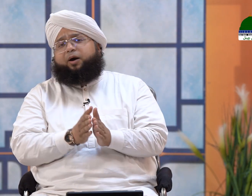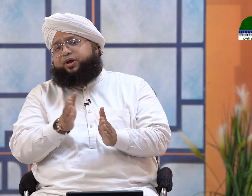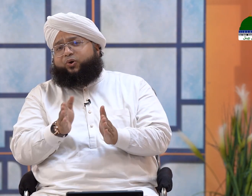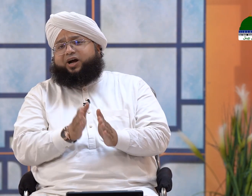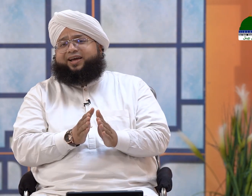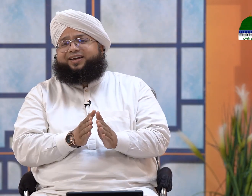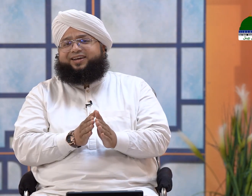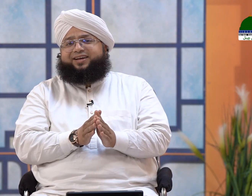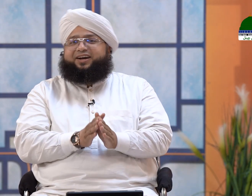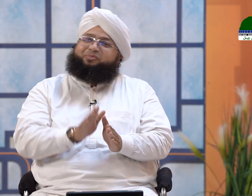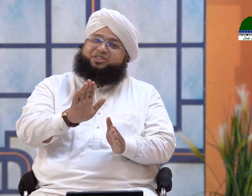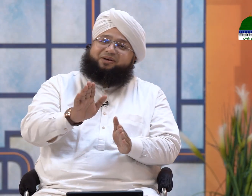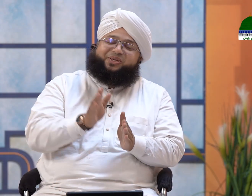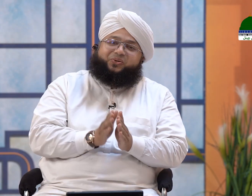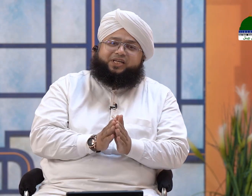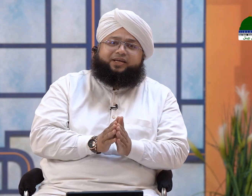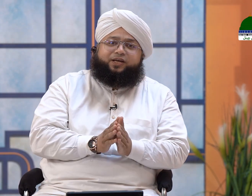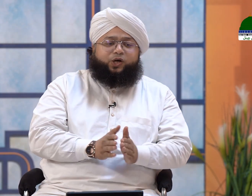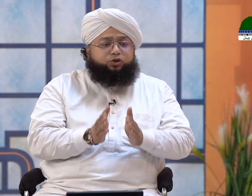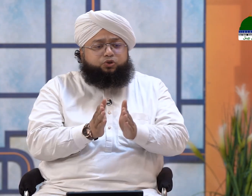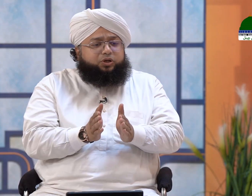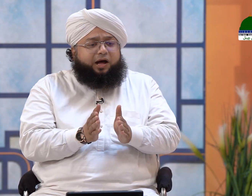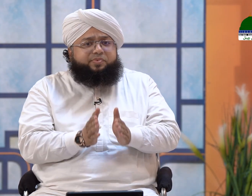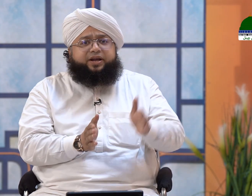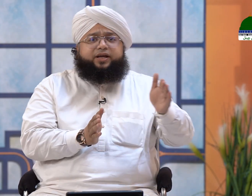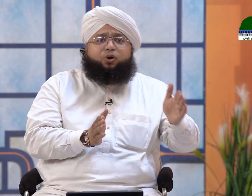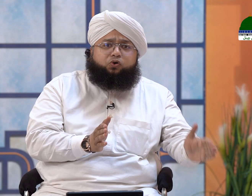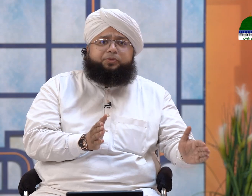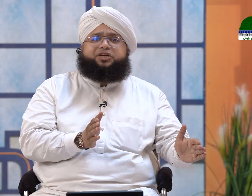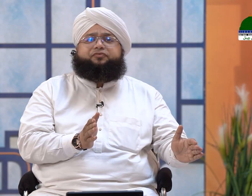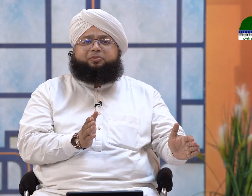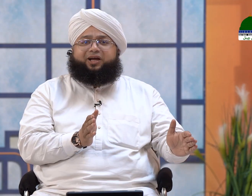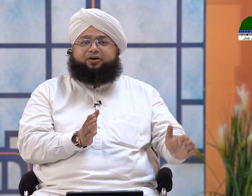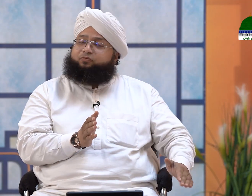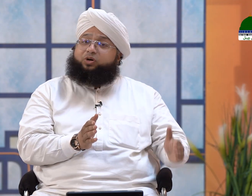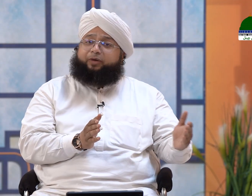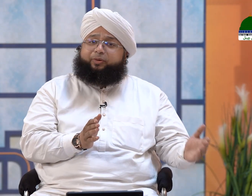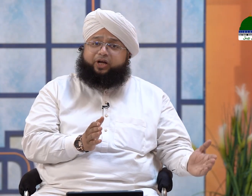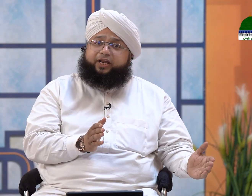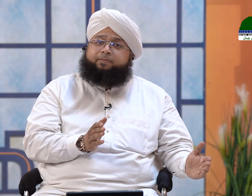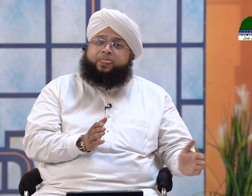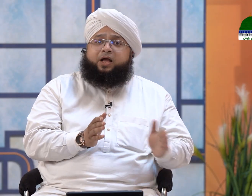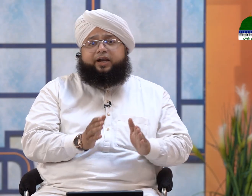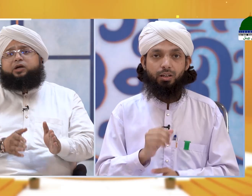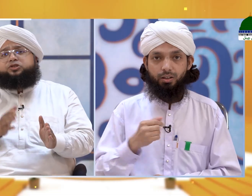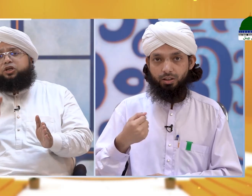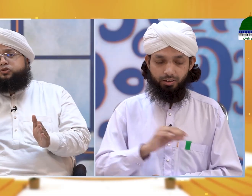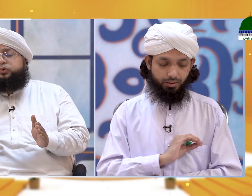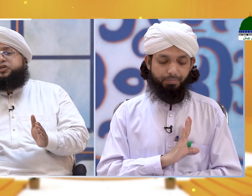ہمیں روکا ہے ہم اس کام سے رک جائیں، اور جو کام کرنے کا حکم ارشاد فرمایا وہ کام ہم کریں، اللہ اور اس کے رسول صلی